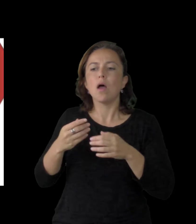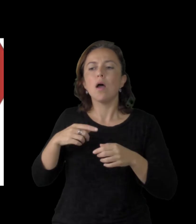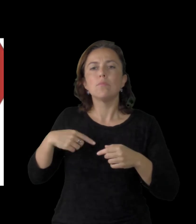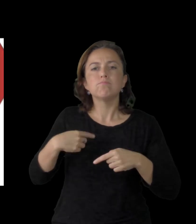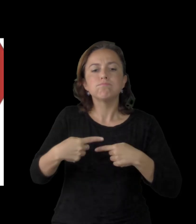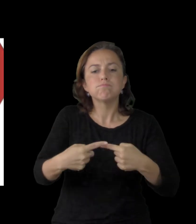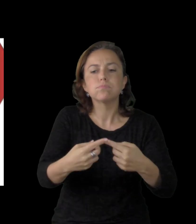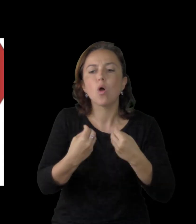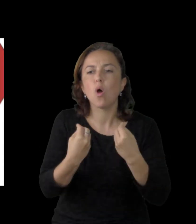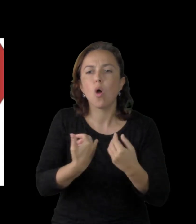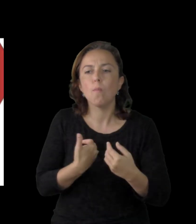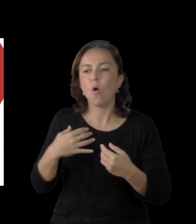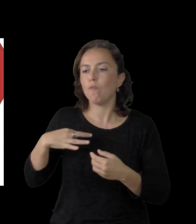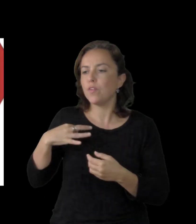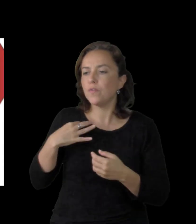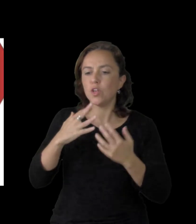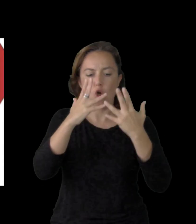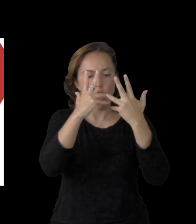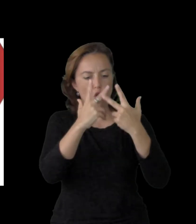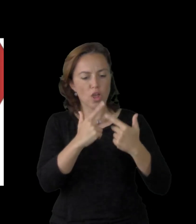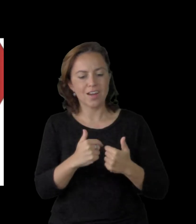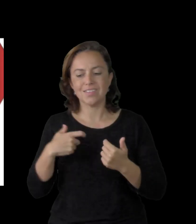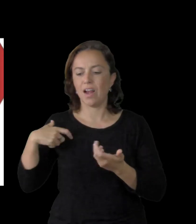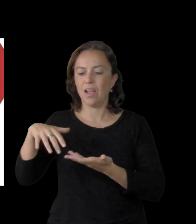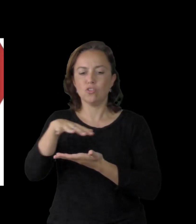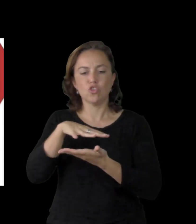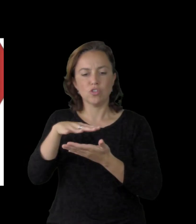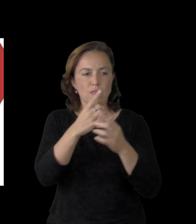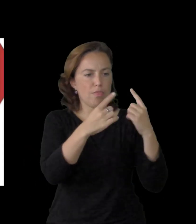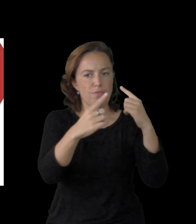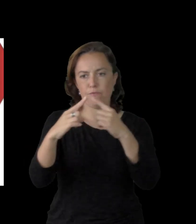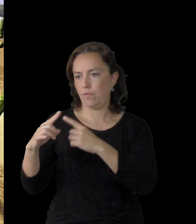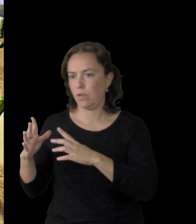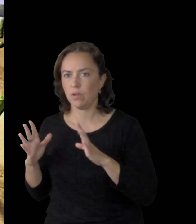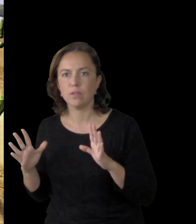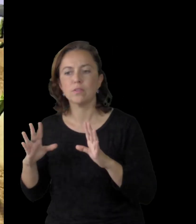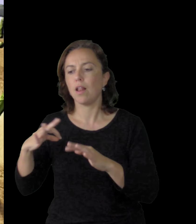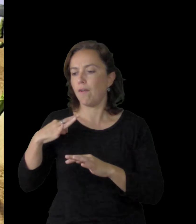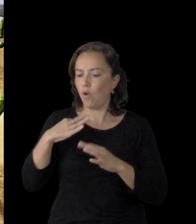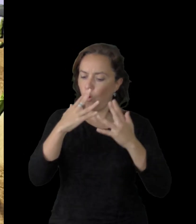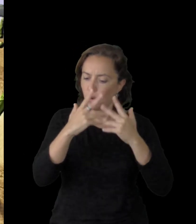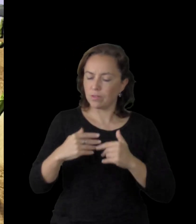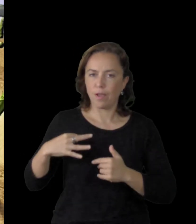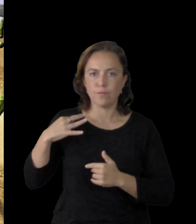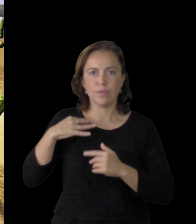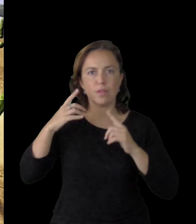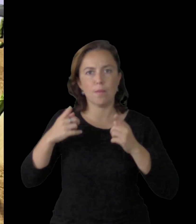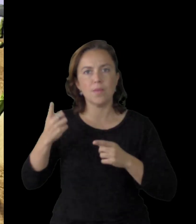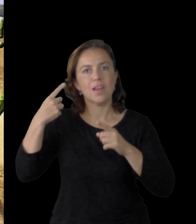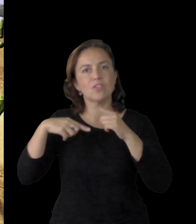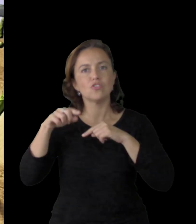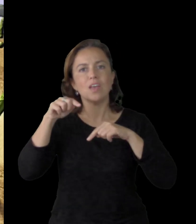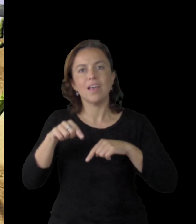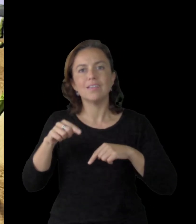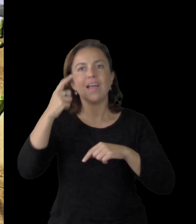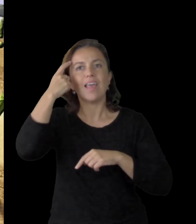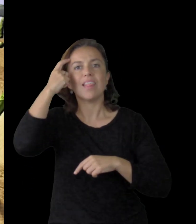del cual vivir y ordenar nuestras sociedades y nuestras vidas. Por eso que en esta concepción lineal del tiempo